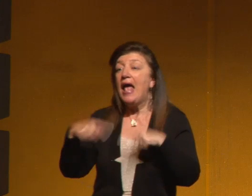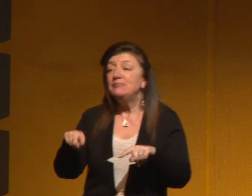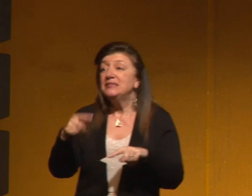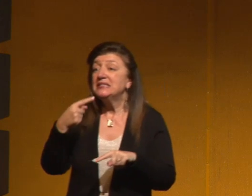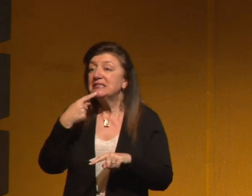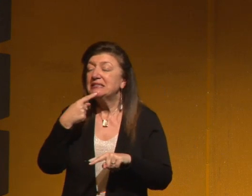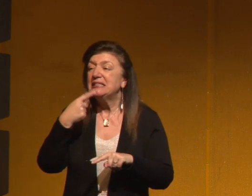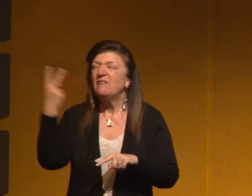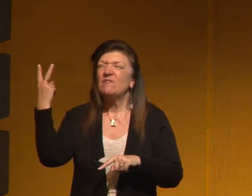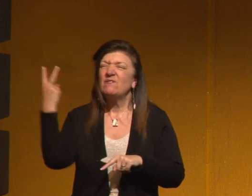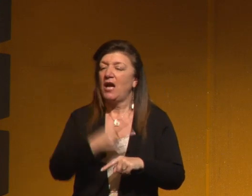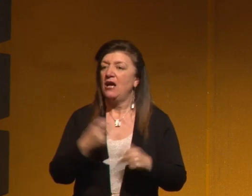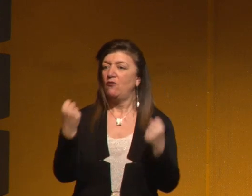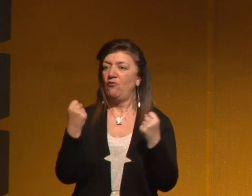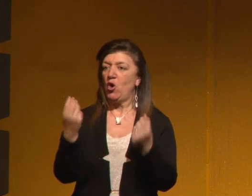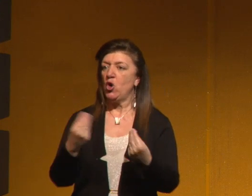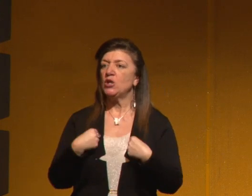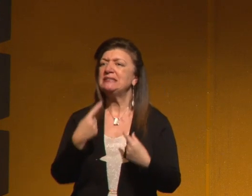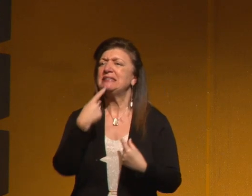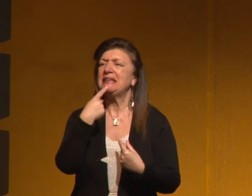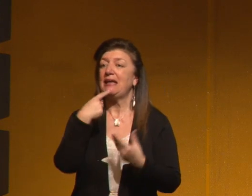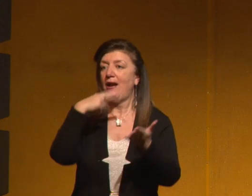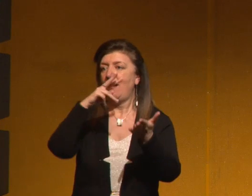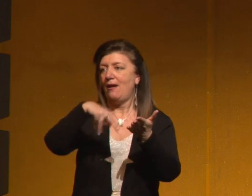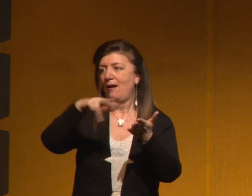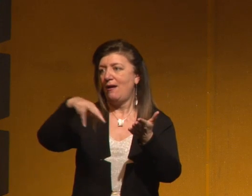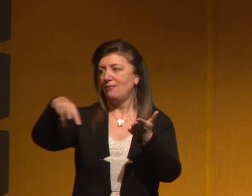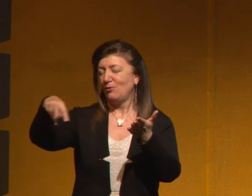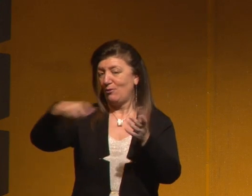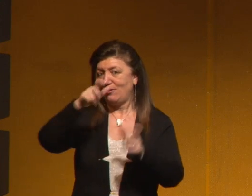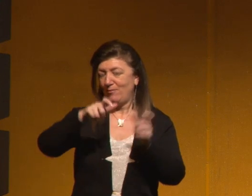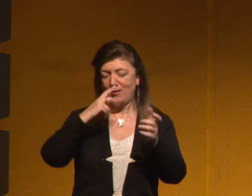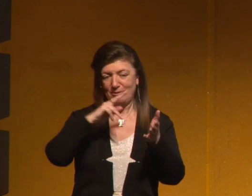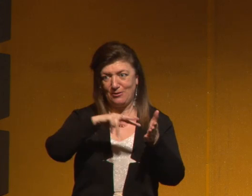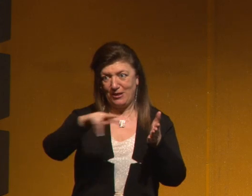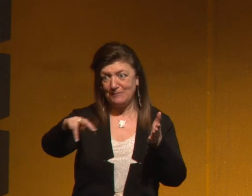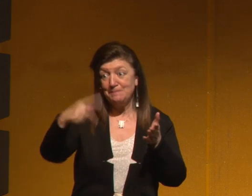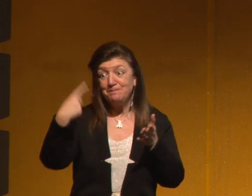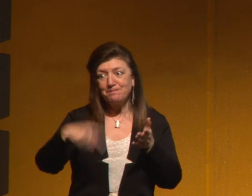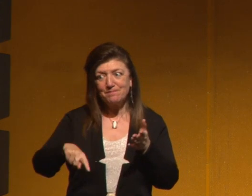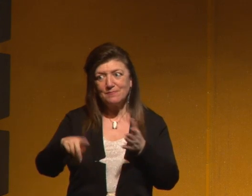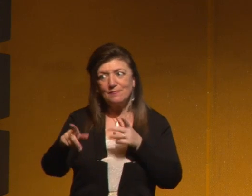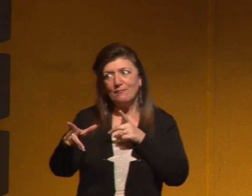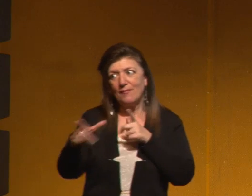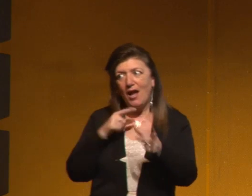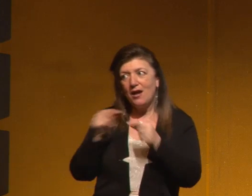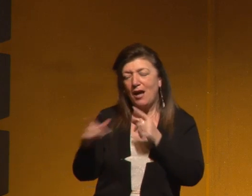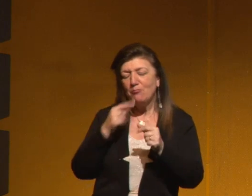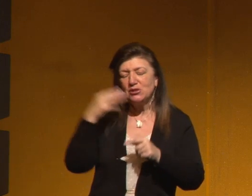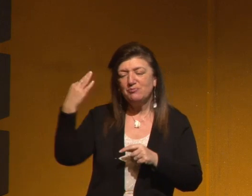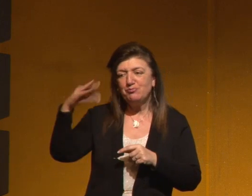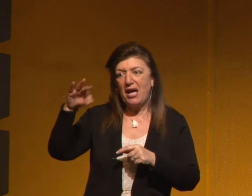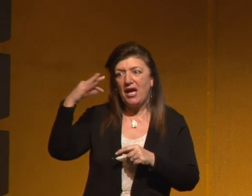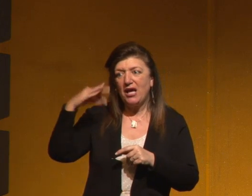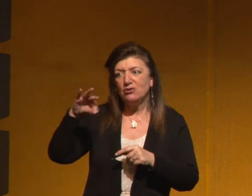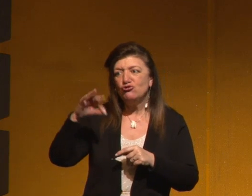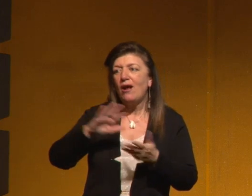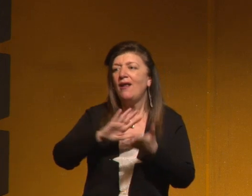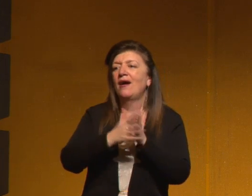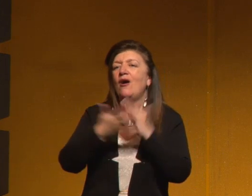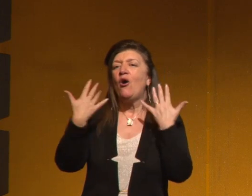vera forza e lo specialissimo rapporto con il lettore è una storia d'amore che dura da trent'anni